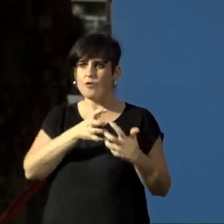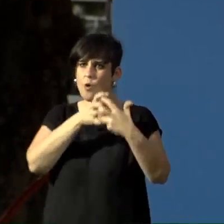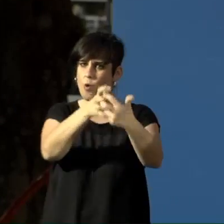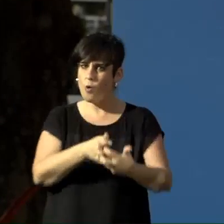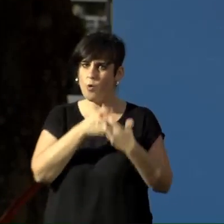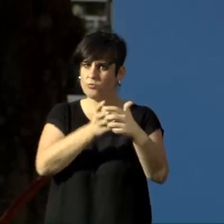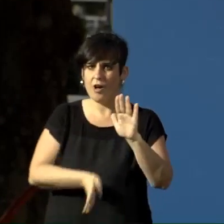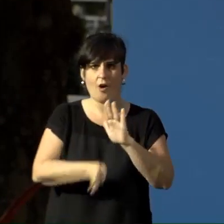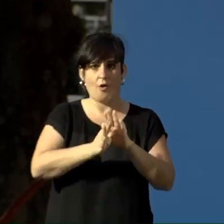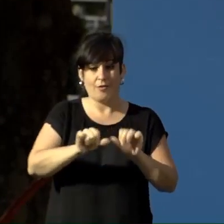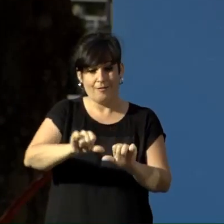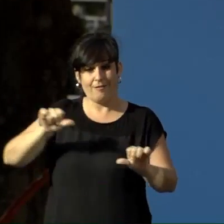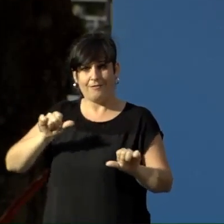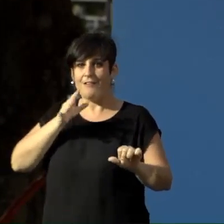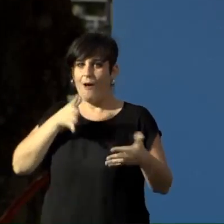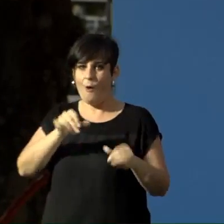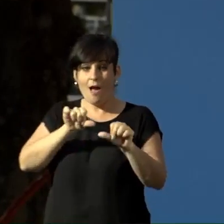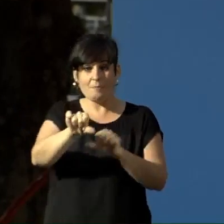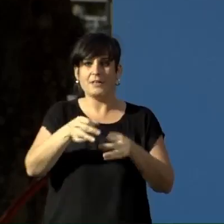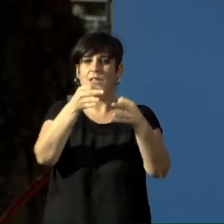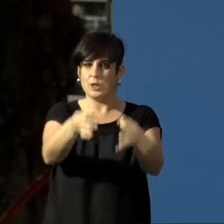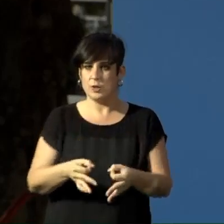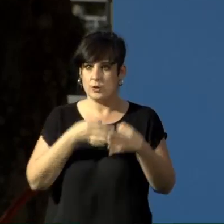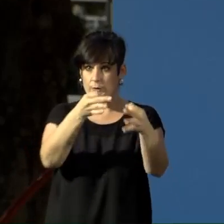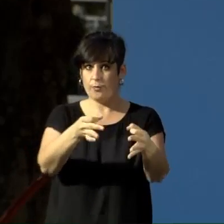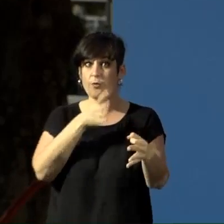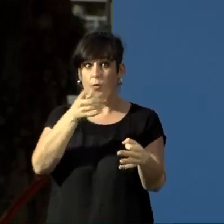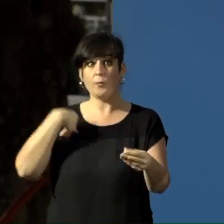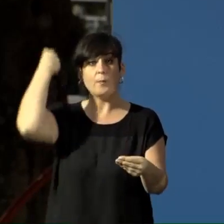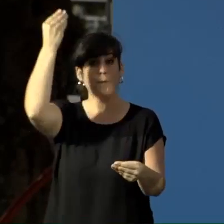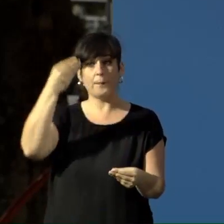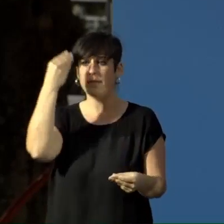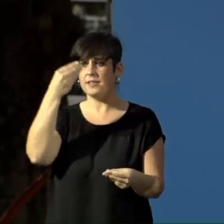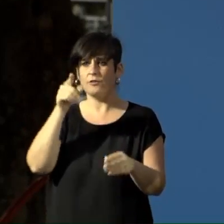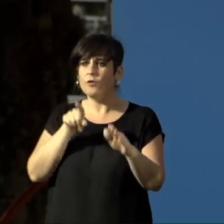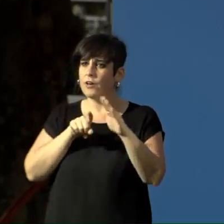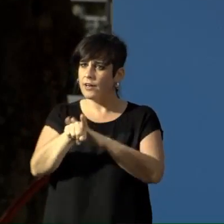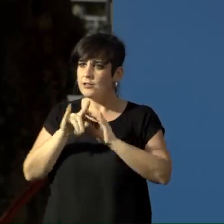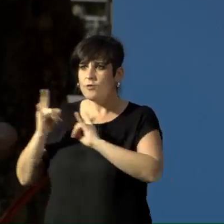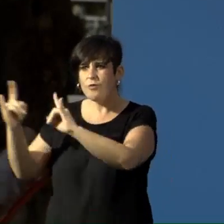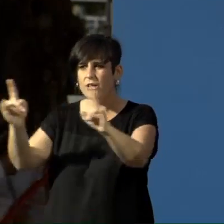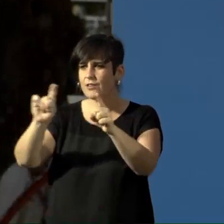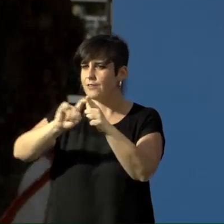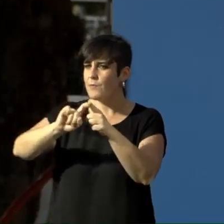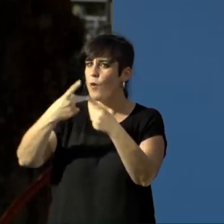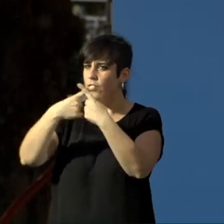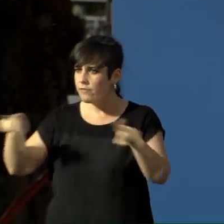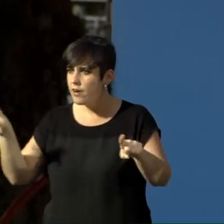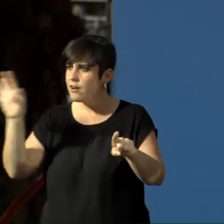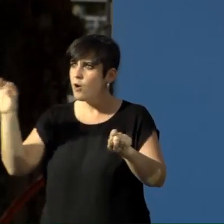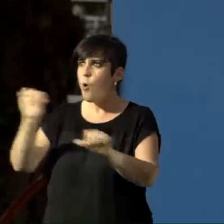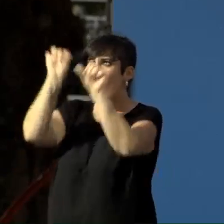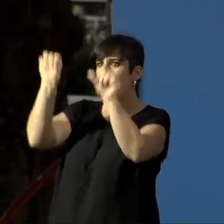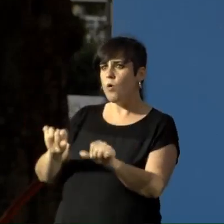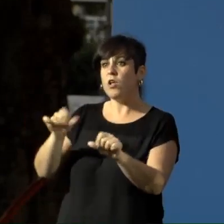toda agora e que pensade que outro tipo de xestión forestal e outro tipo de modelo de loita contra os